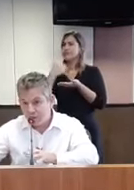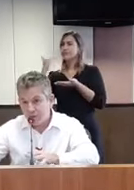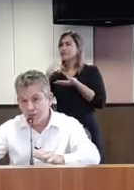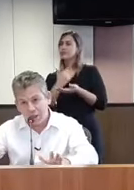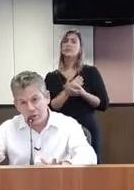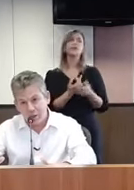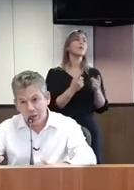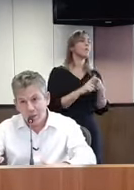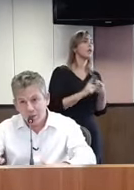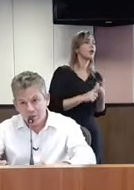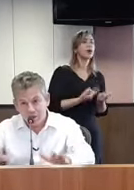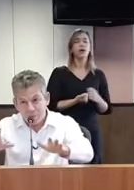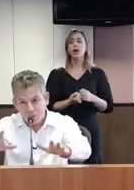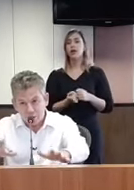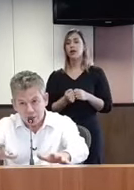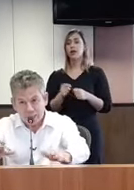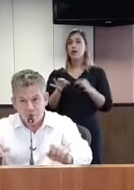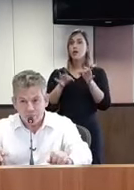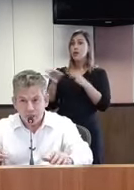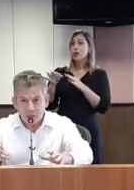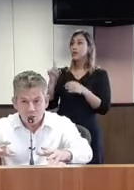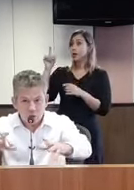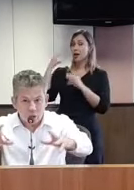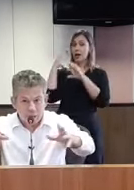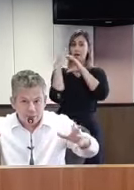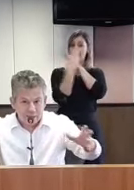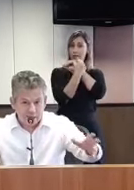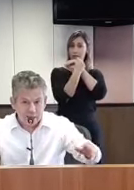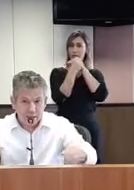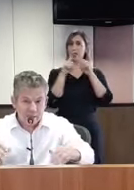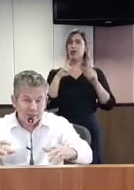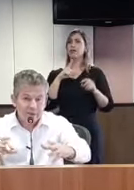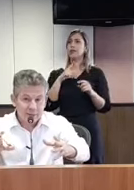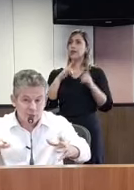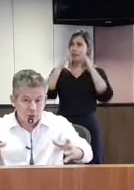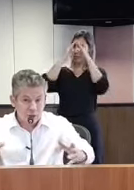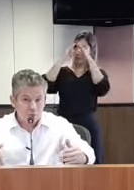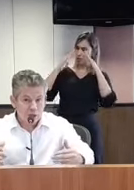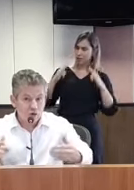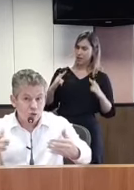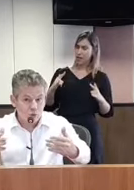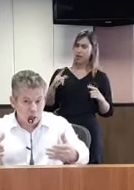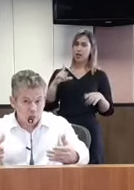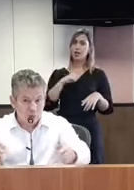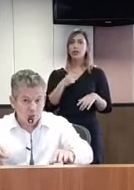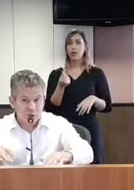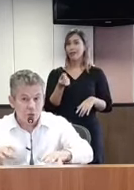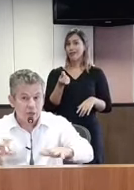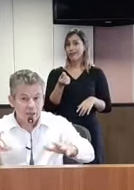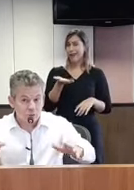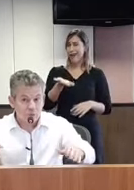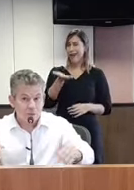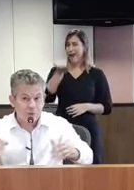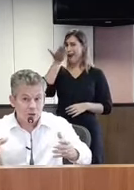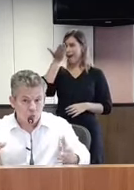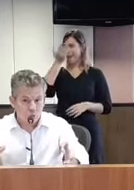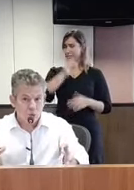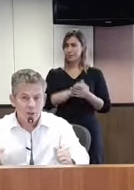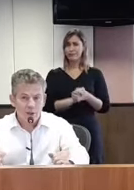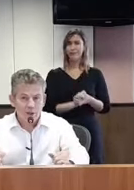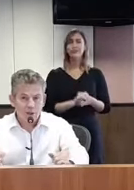faz isso, gente? Você vai lá para um estádio, constrói lá uma tenda, isso tem um preço muito alto, vai desmontar tudo, vai